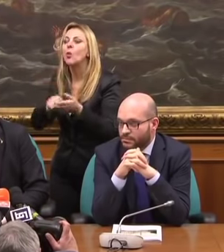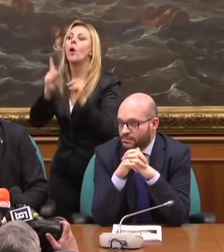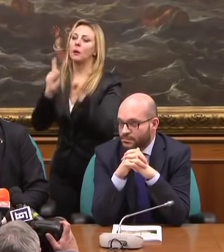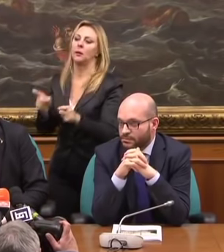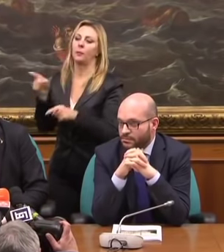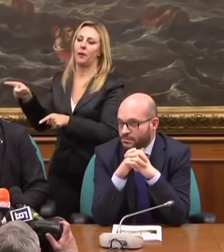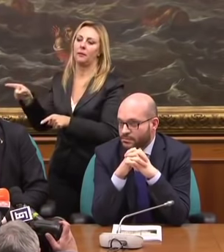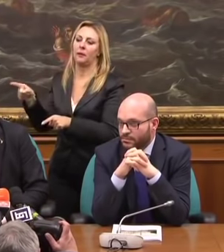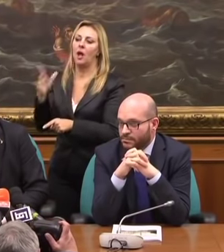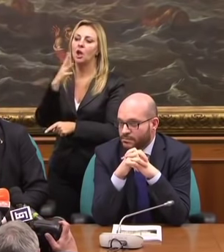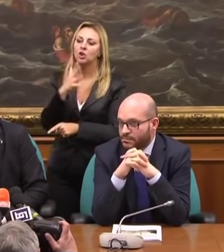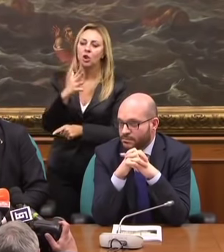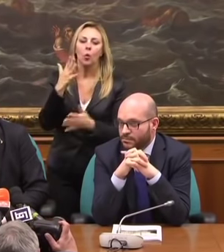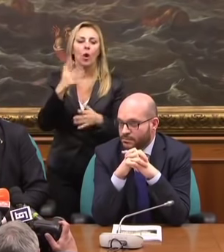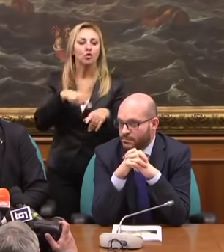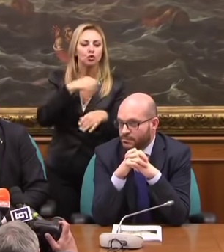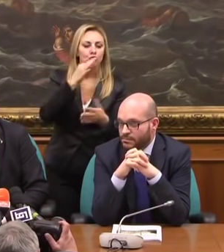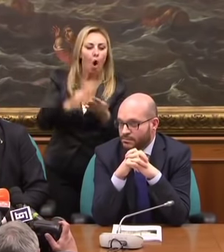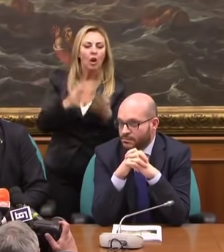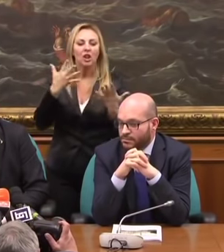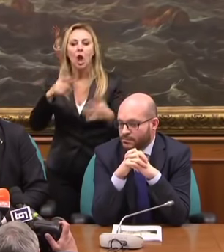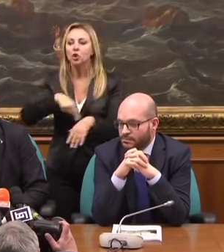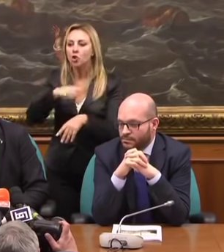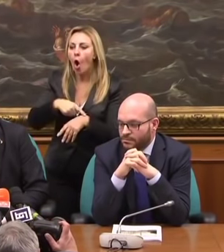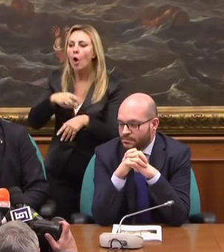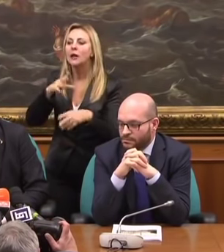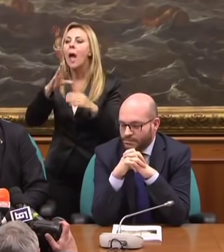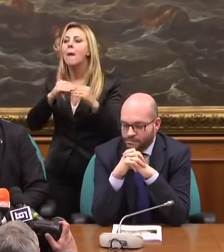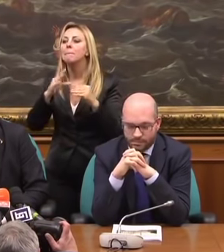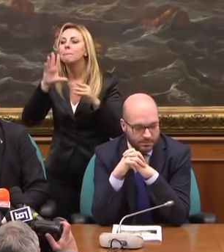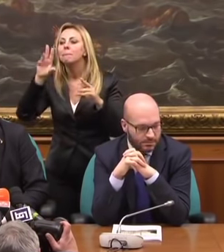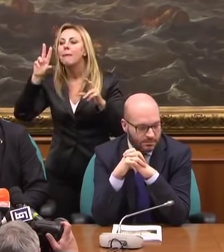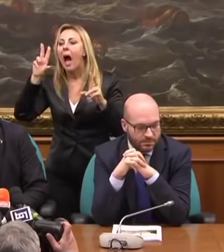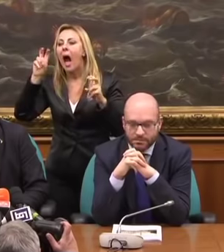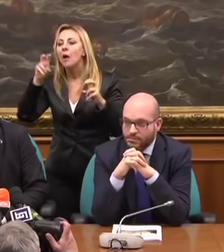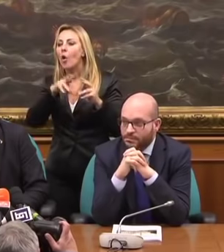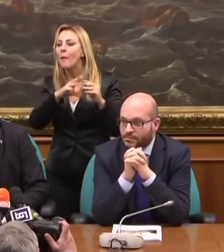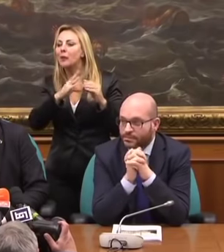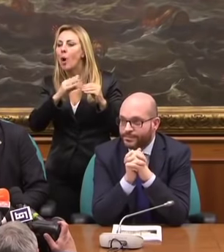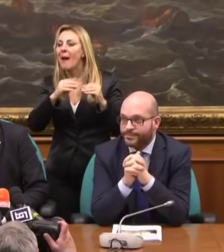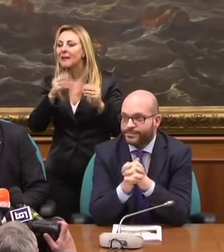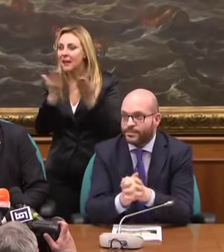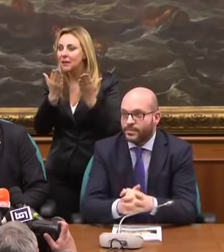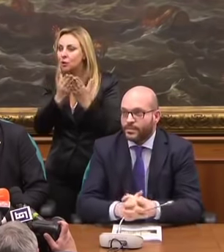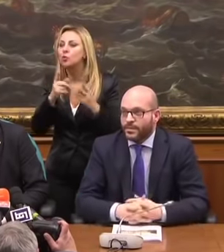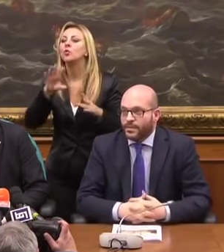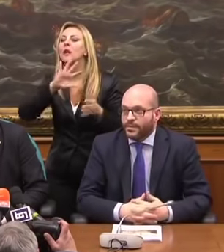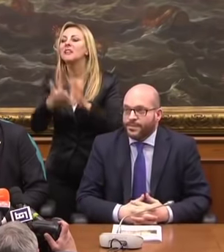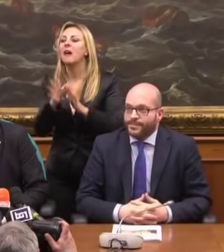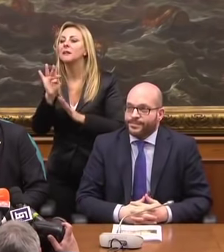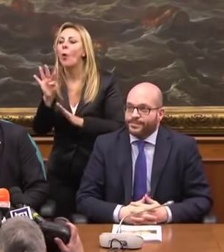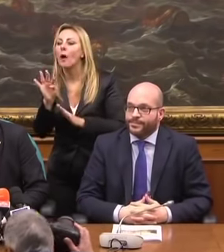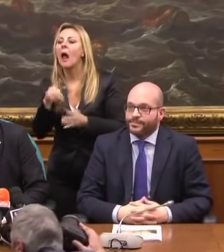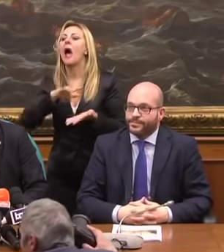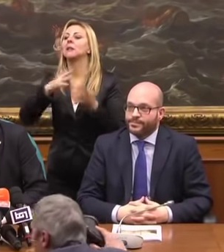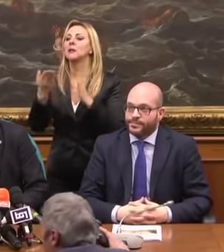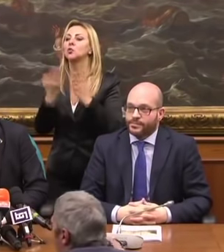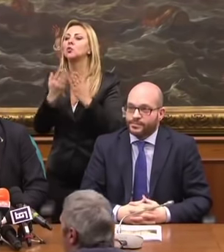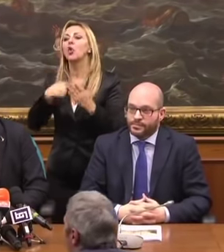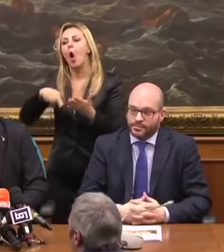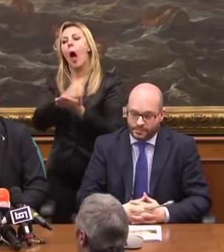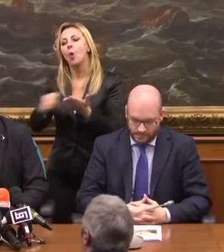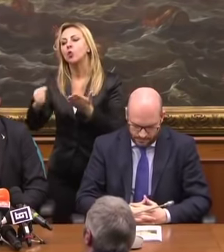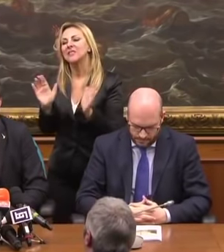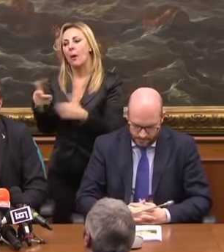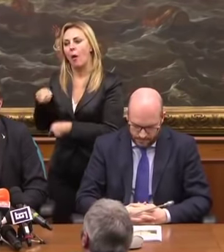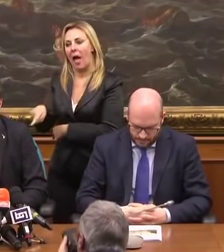che diventano per 5 giorni 10 ore, sommate alle 30 diventano 40 che riguardano il tempo pieno. Quindi noi le autorizziamo